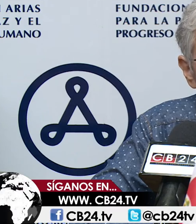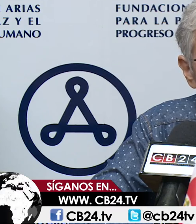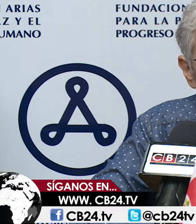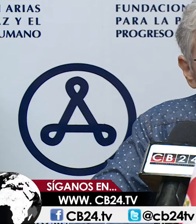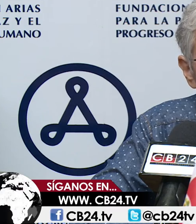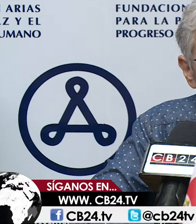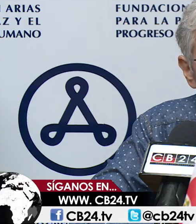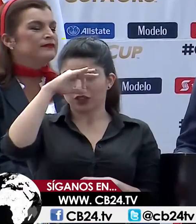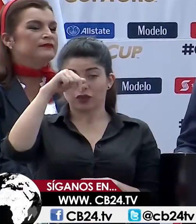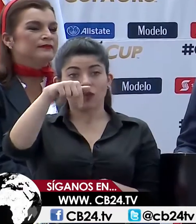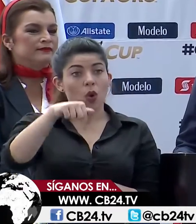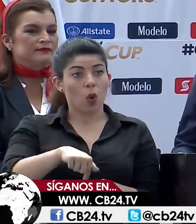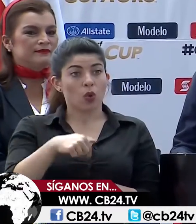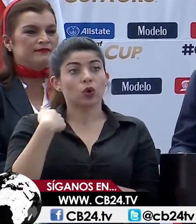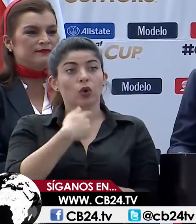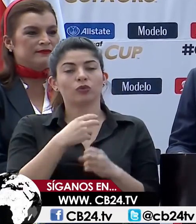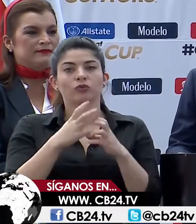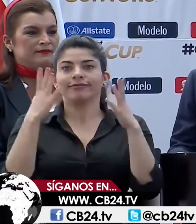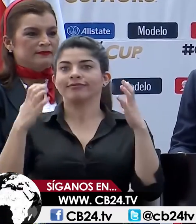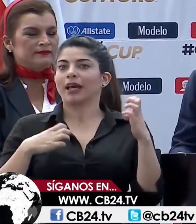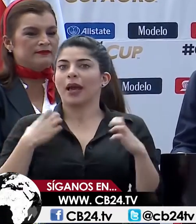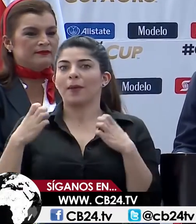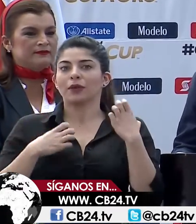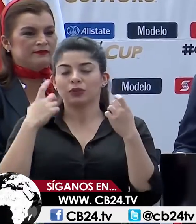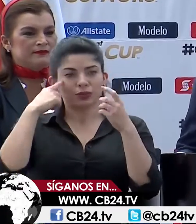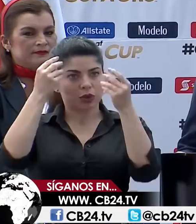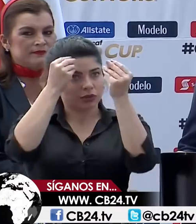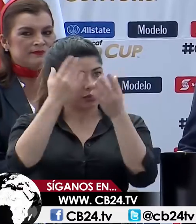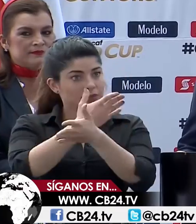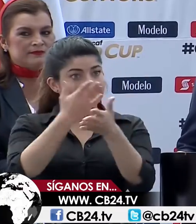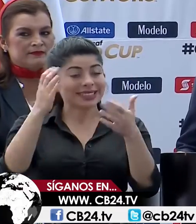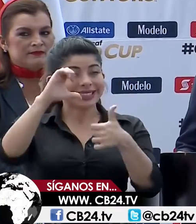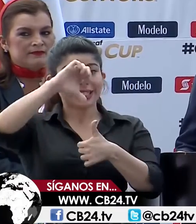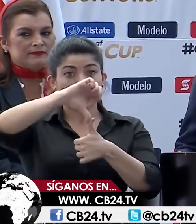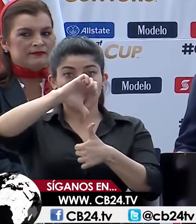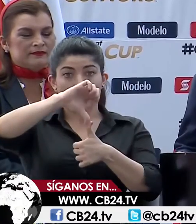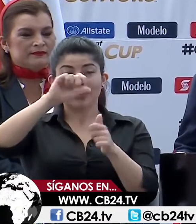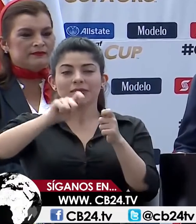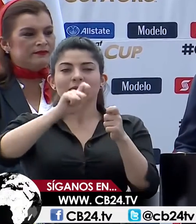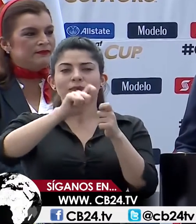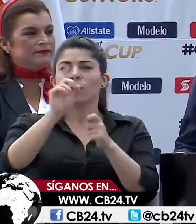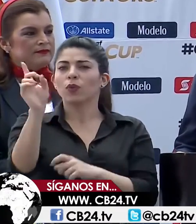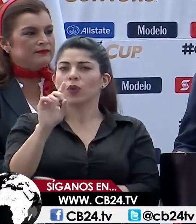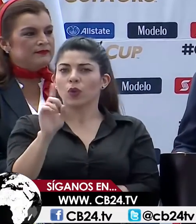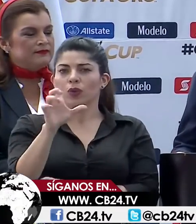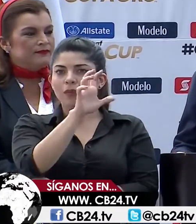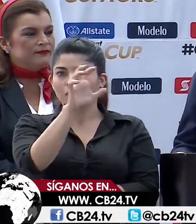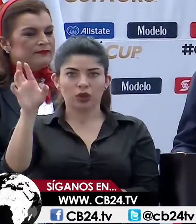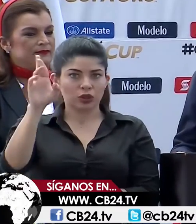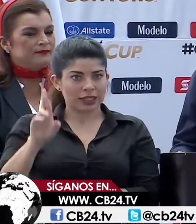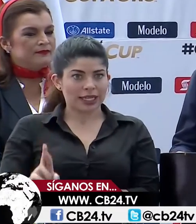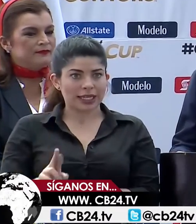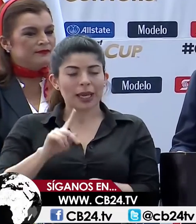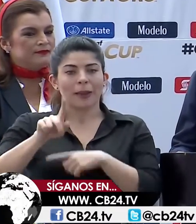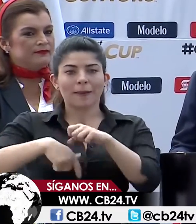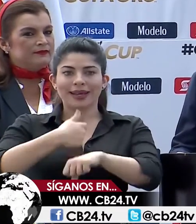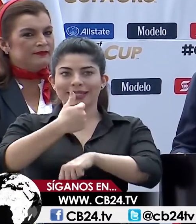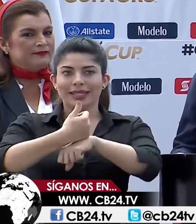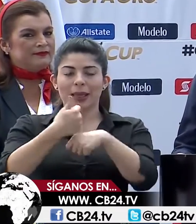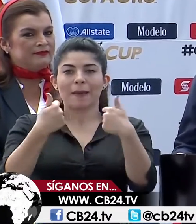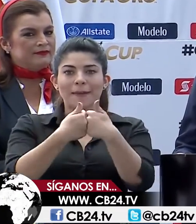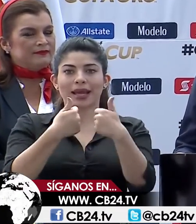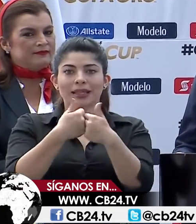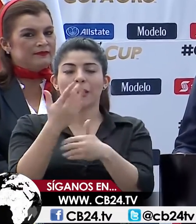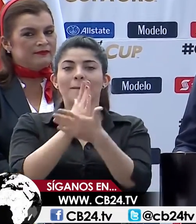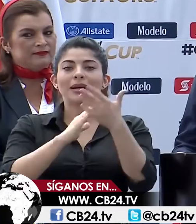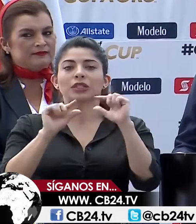las razones por las cuales precisamente Costa Rica recibirá las Copa de Oro del 2019, una jornada de la Copa de Oro